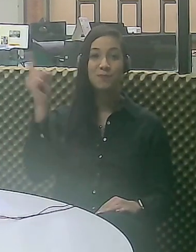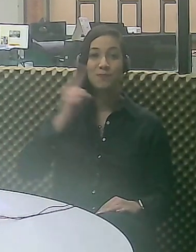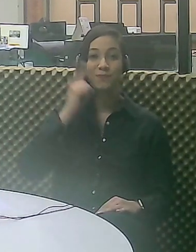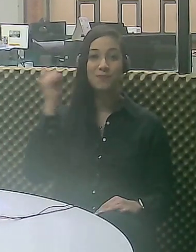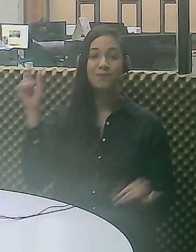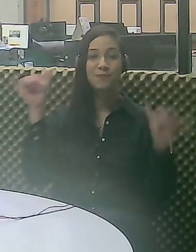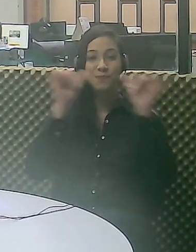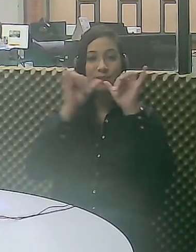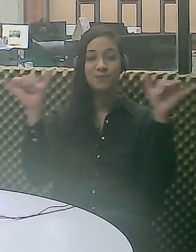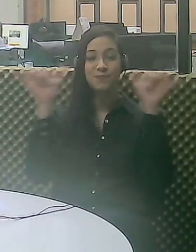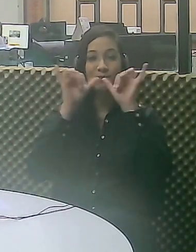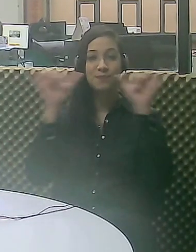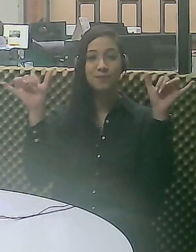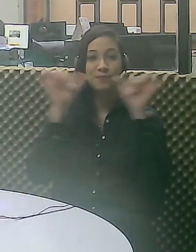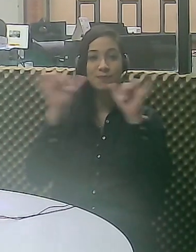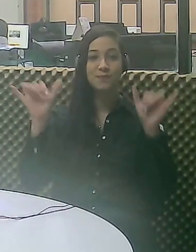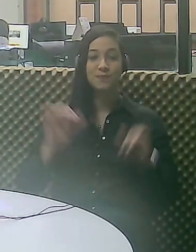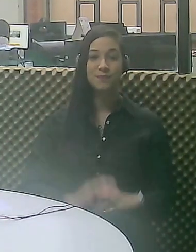Giro de